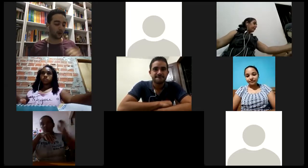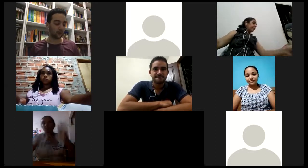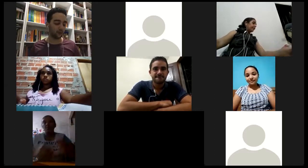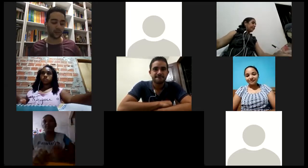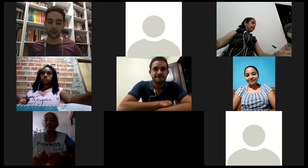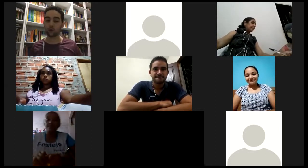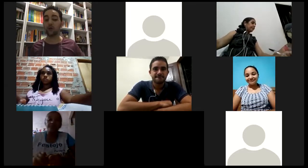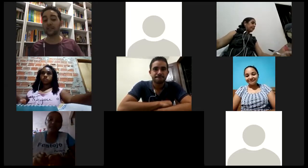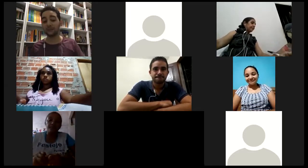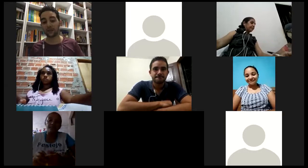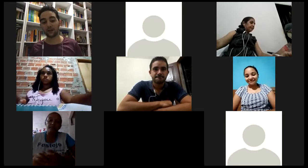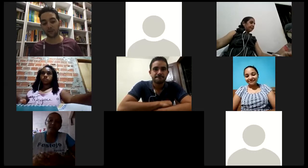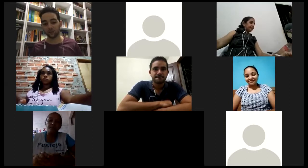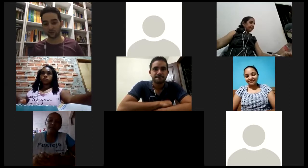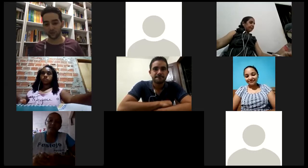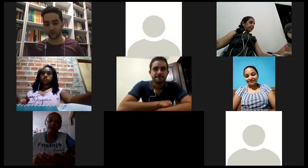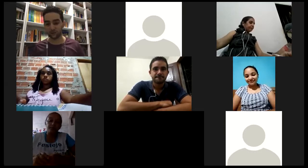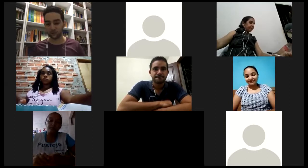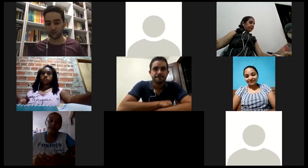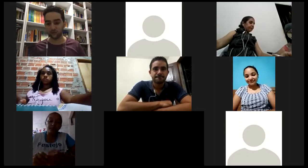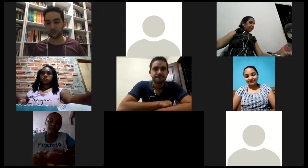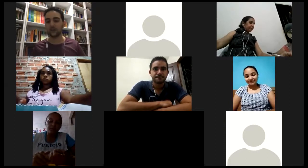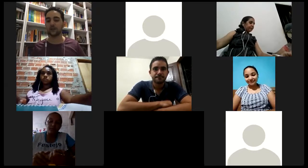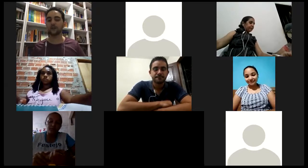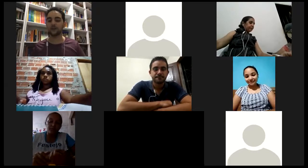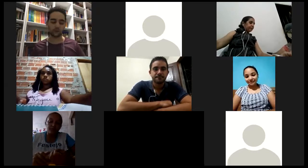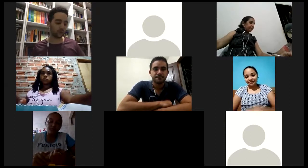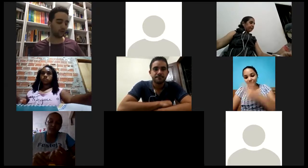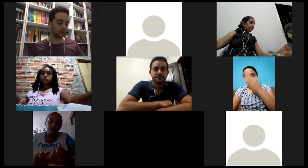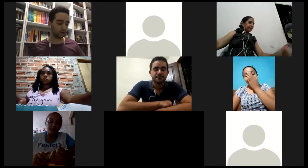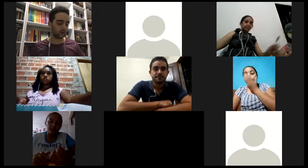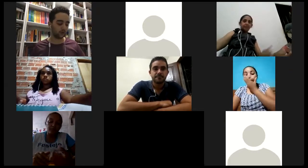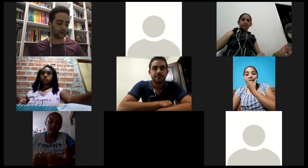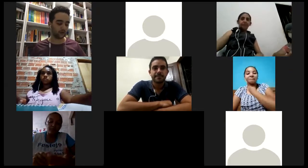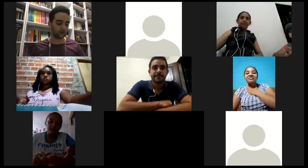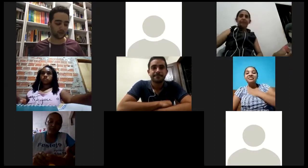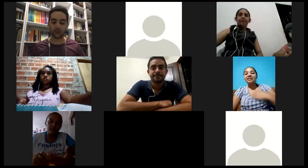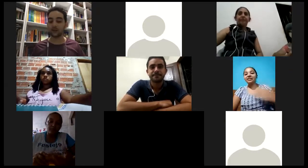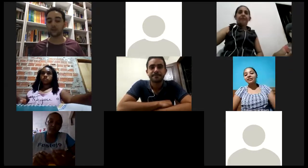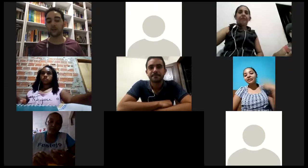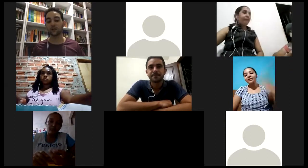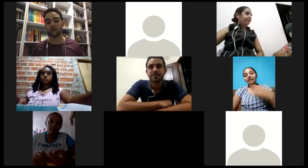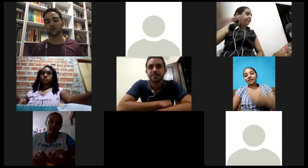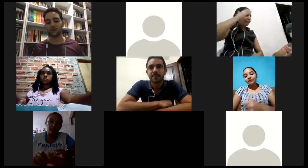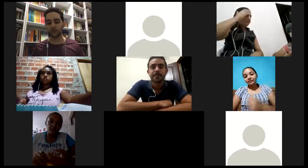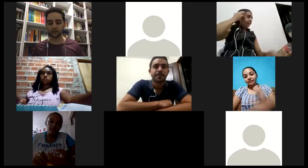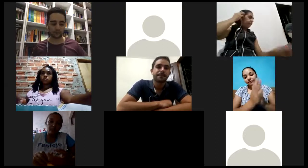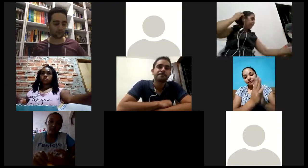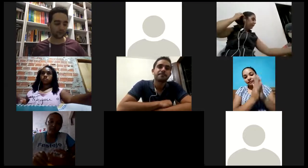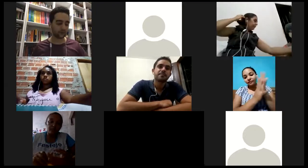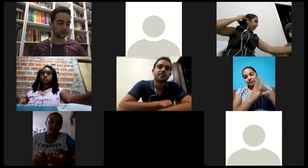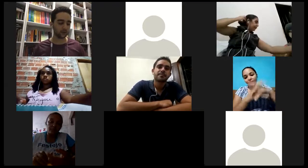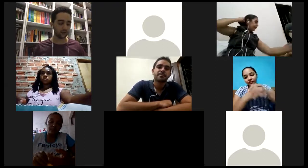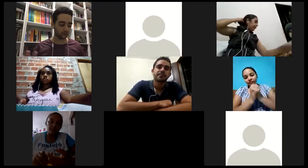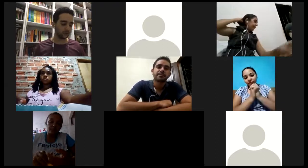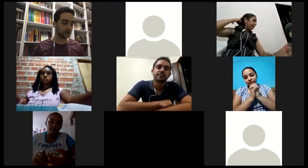Então, agora eu vou falar todas as palavras de novo que a gente viu, e só que de uma ordem diferente, e vocês vão fazer para mim, para eu ver